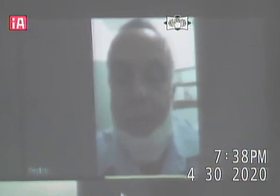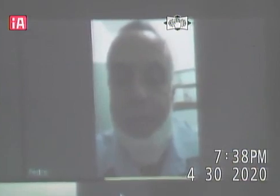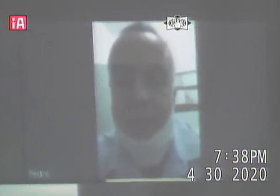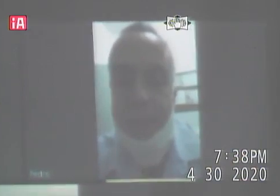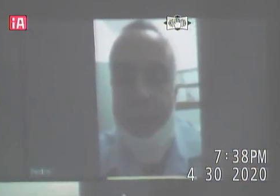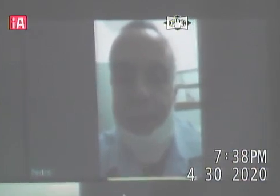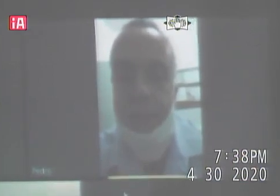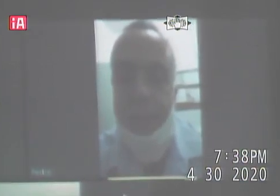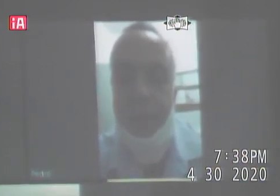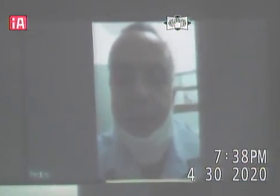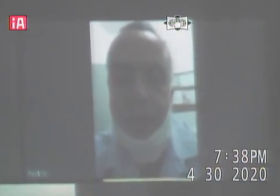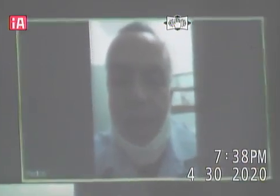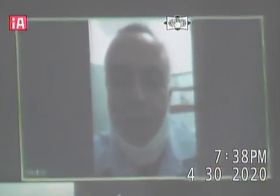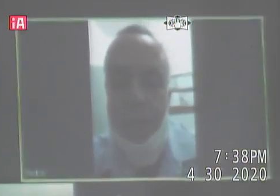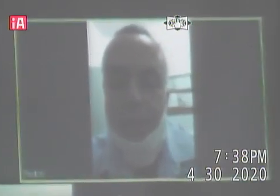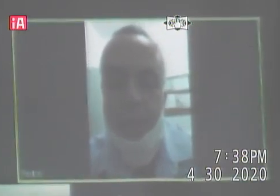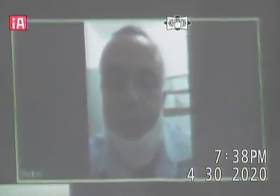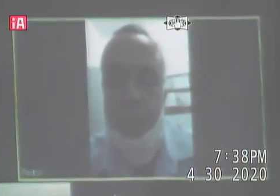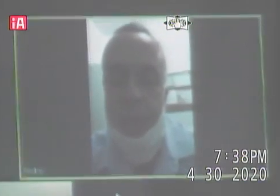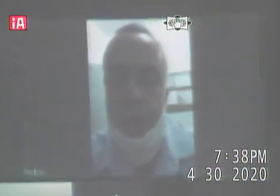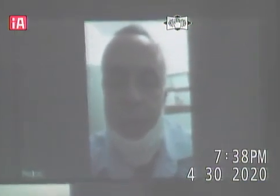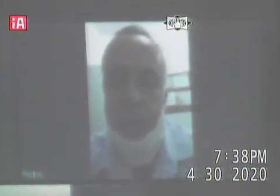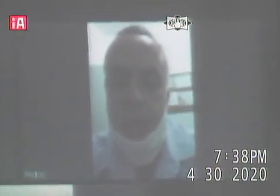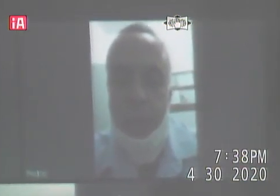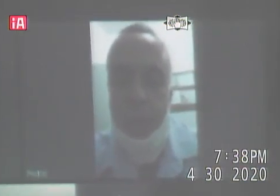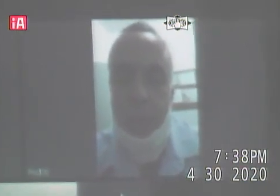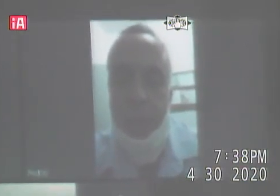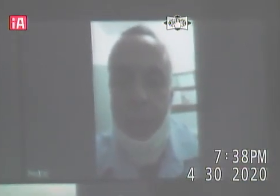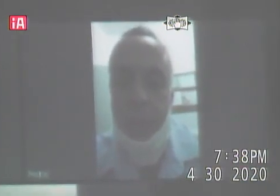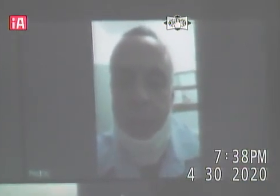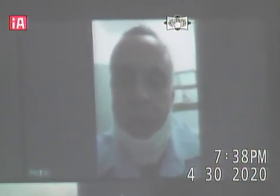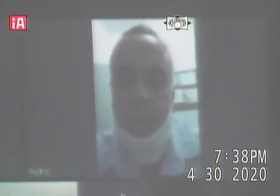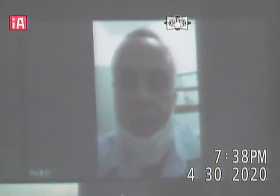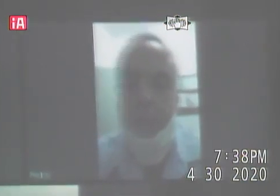situação de calamidade,